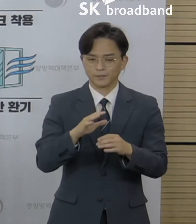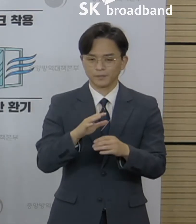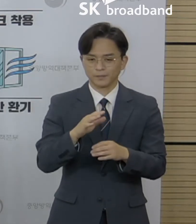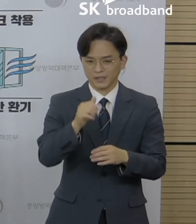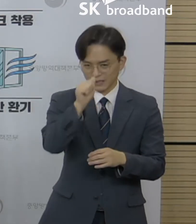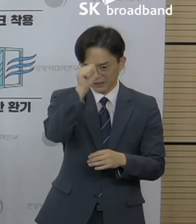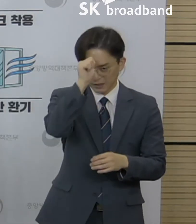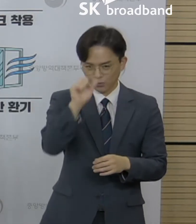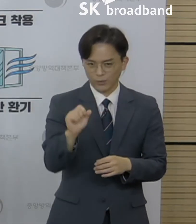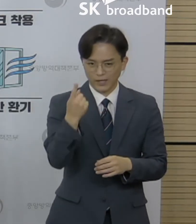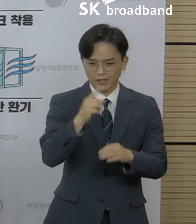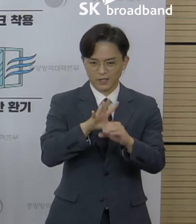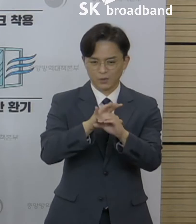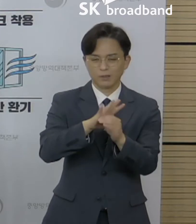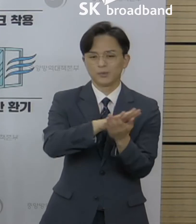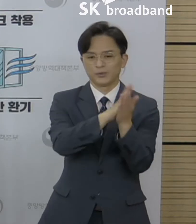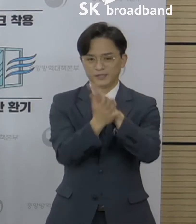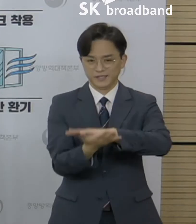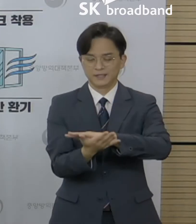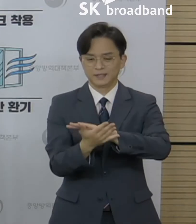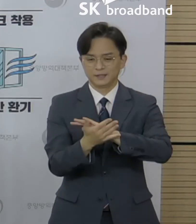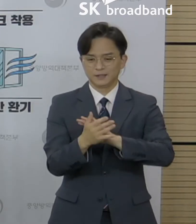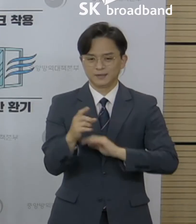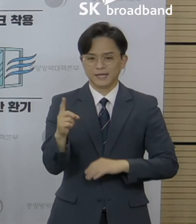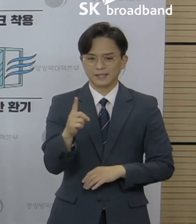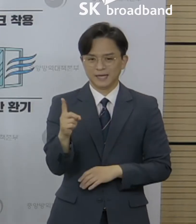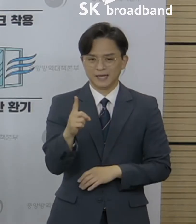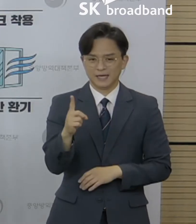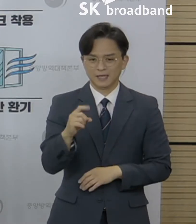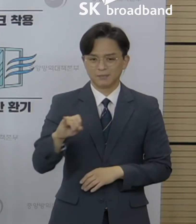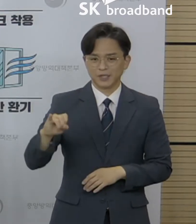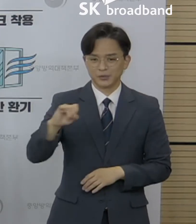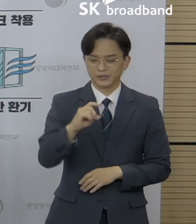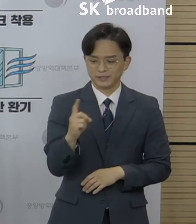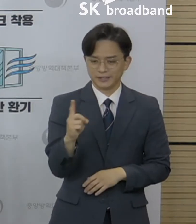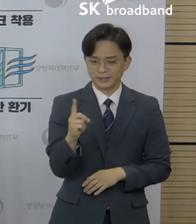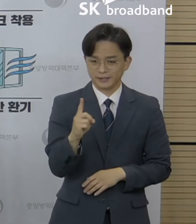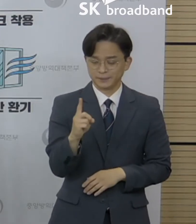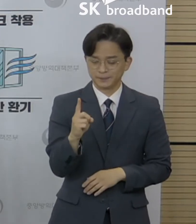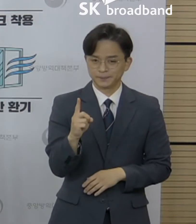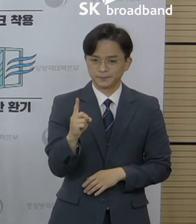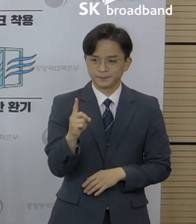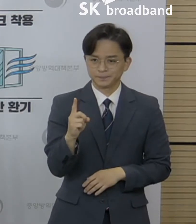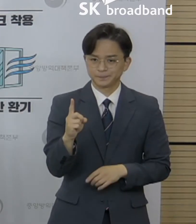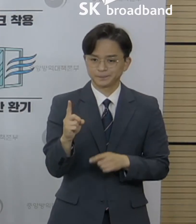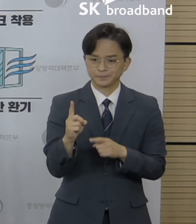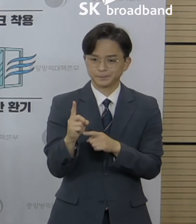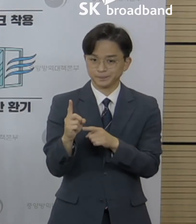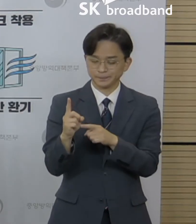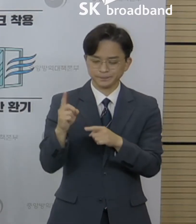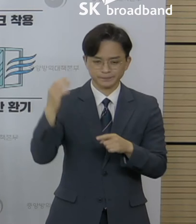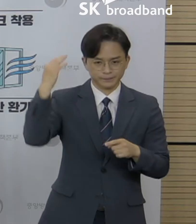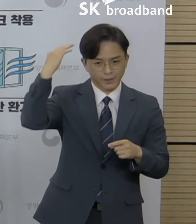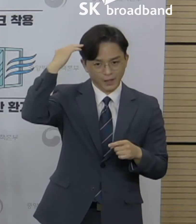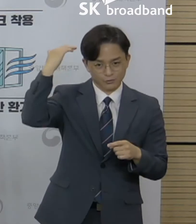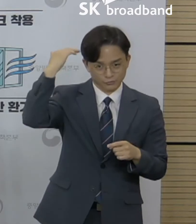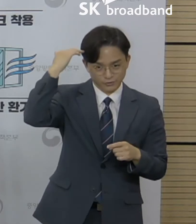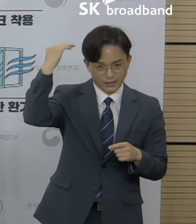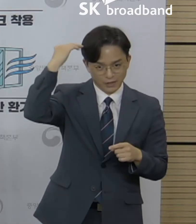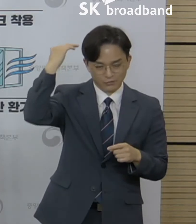인도발 변이가 되겠습니다. 현재 우리나라의 경우에는 상대적으로 델타 변이가